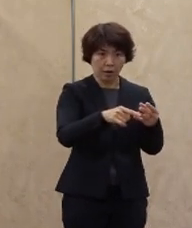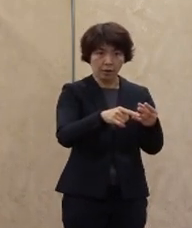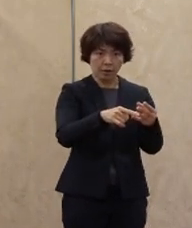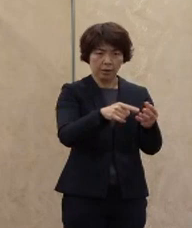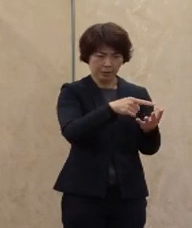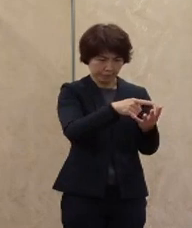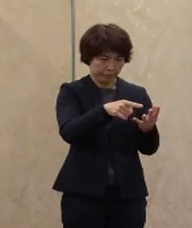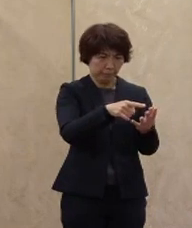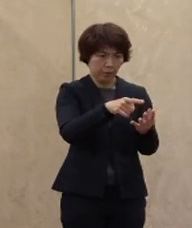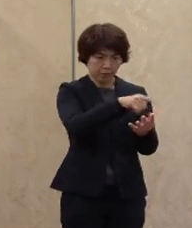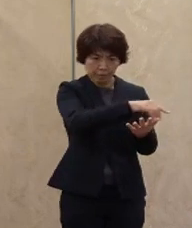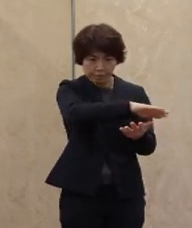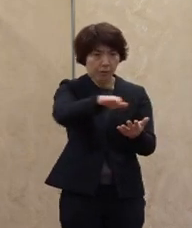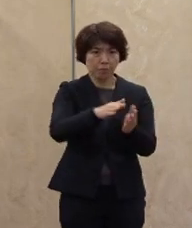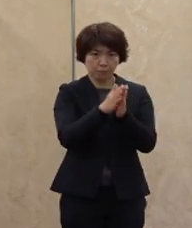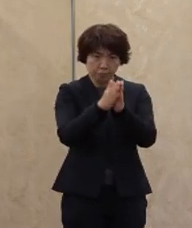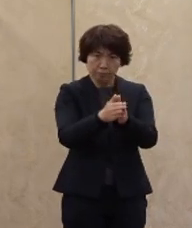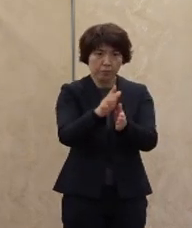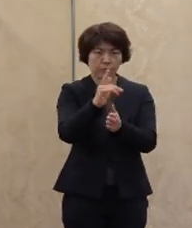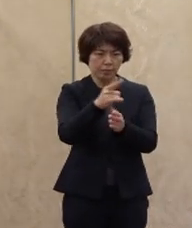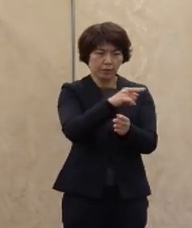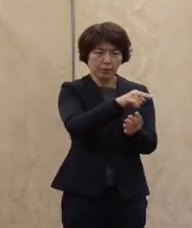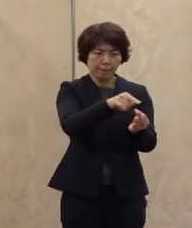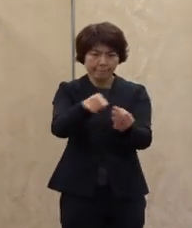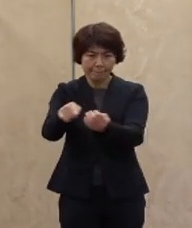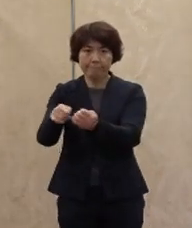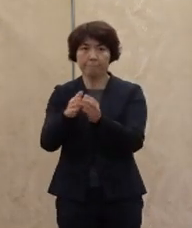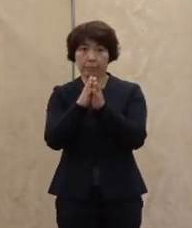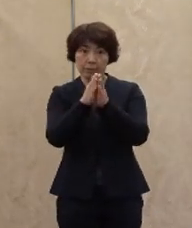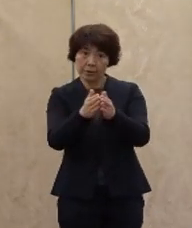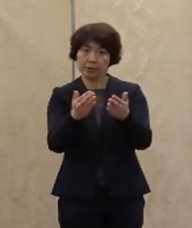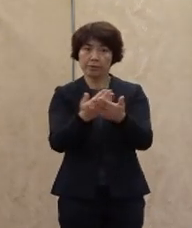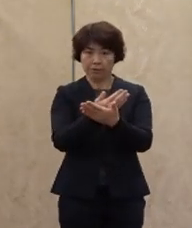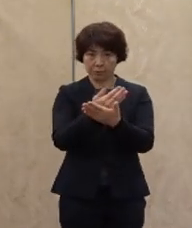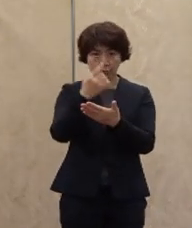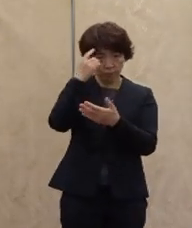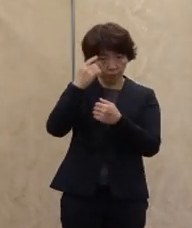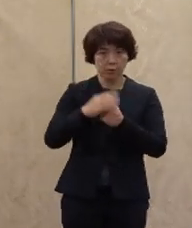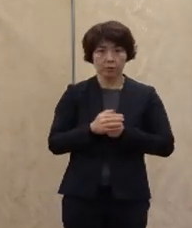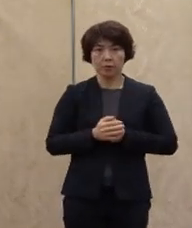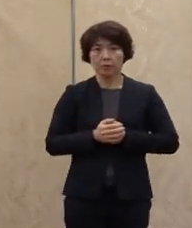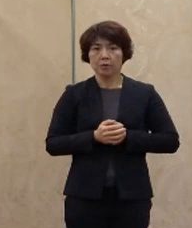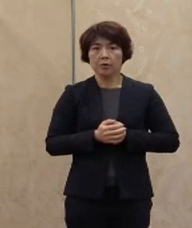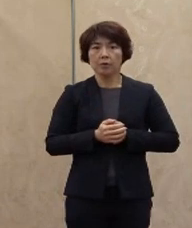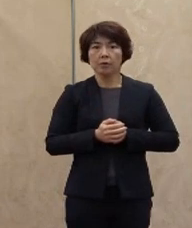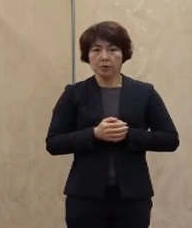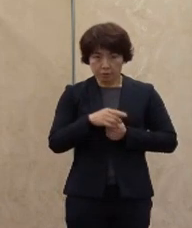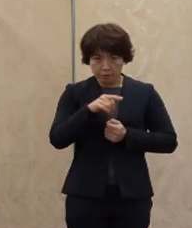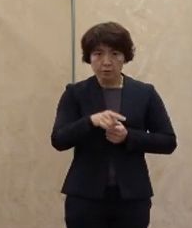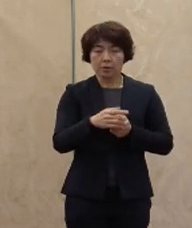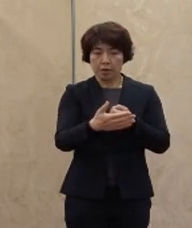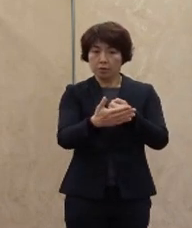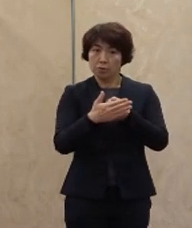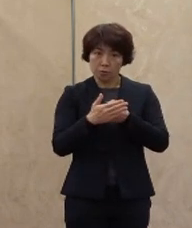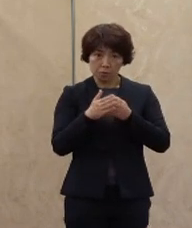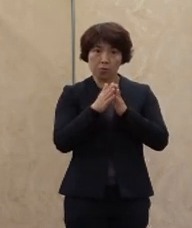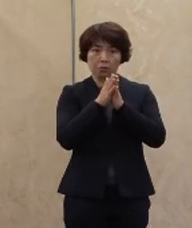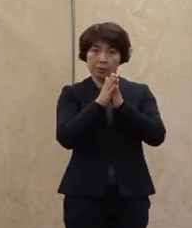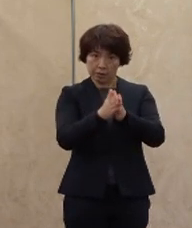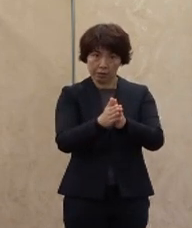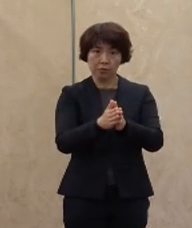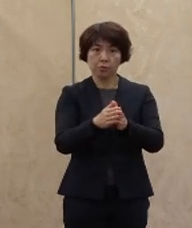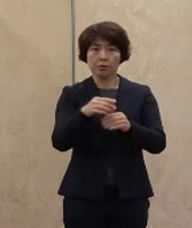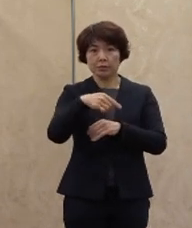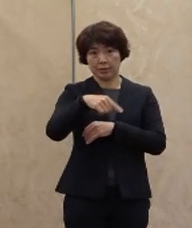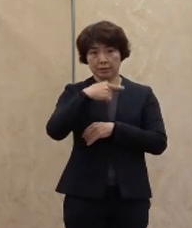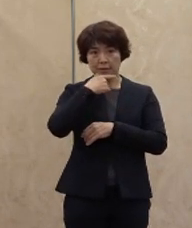能性があると思いますが、あのそれをすることによってあの特措31条についてはこの要請のお願いをあのしていきた